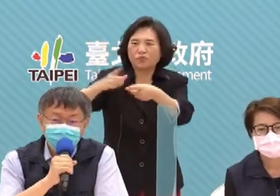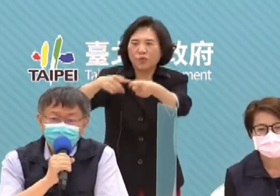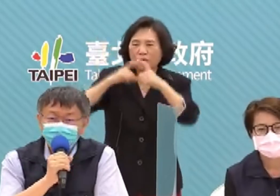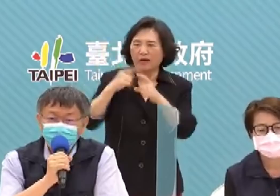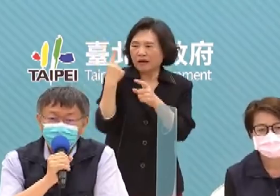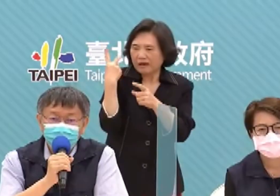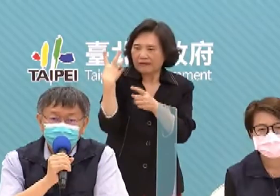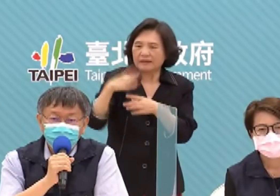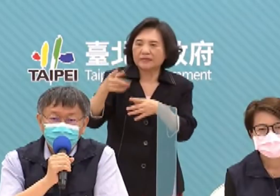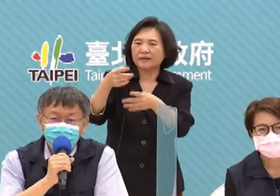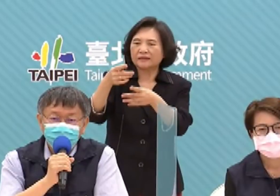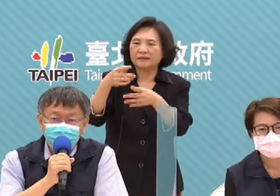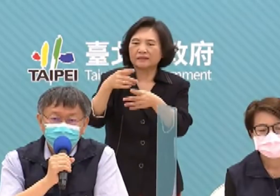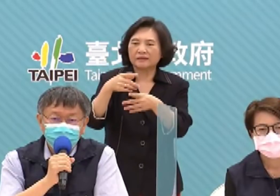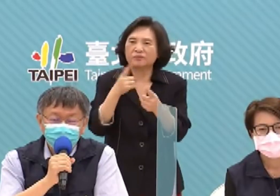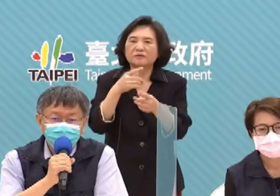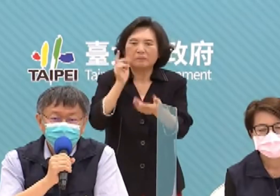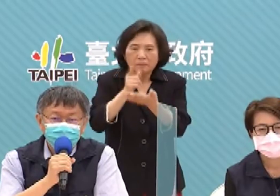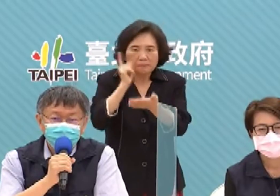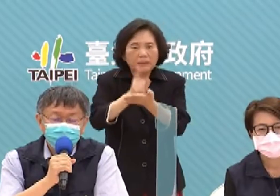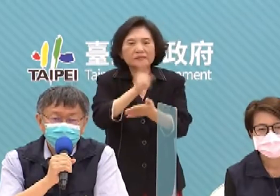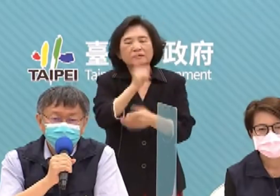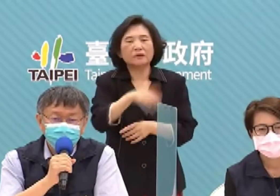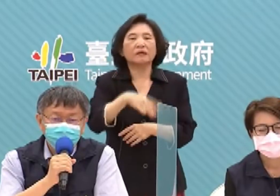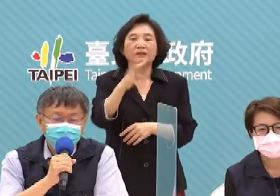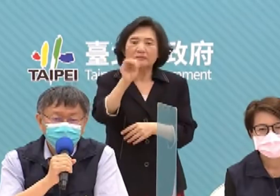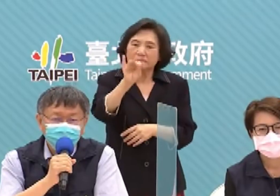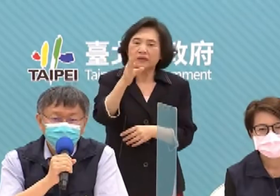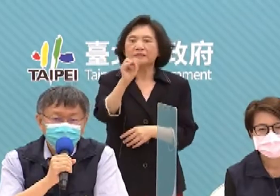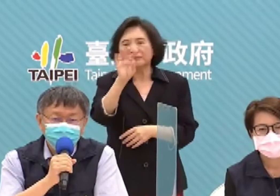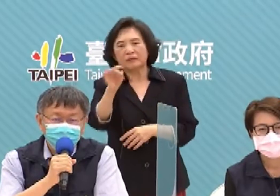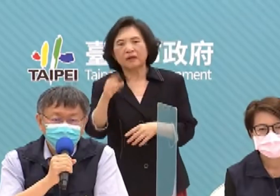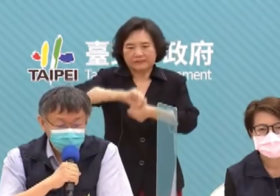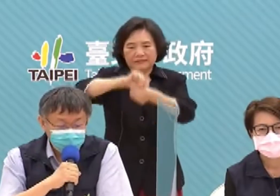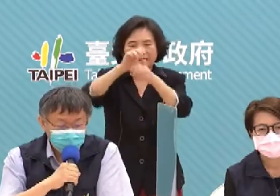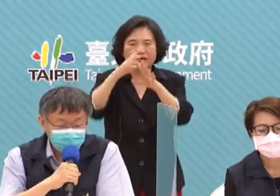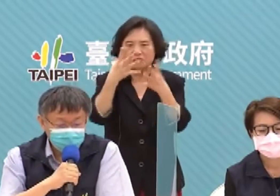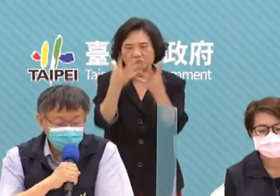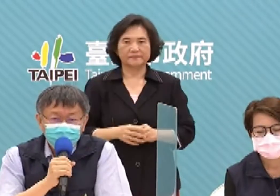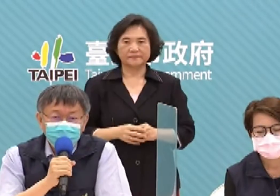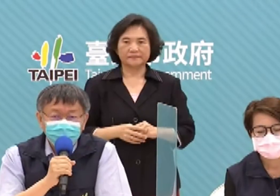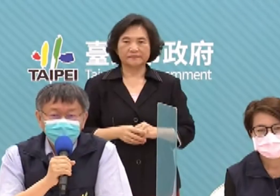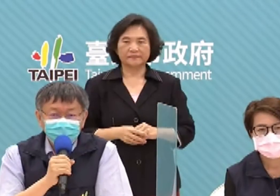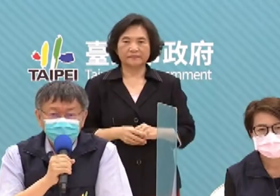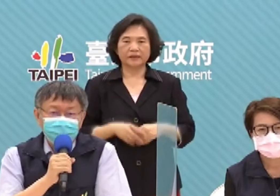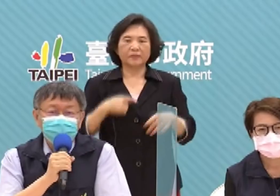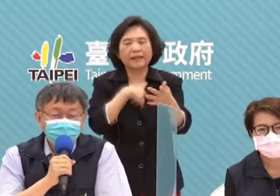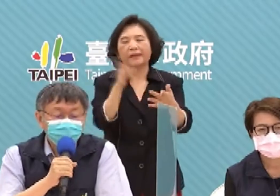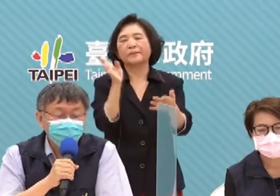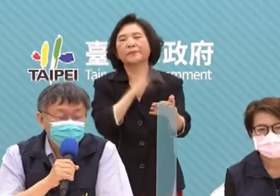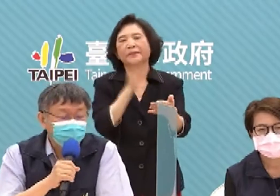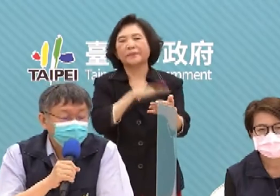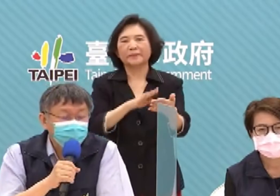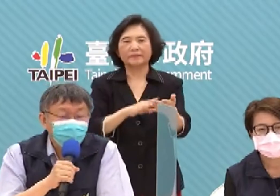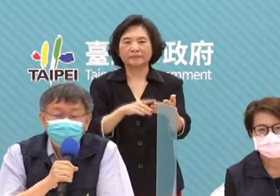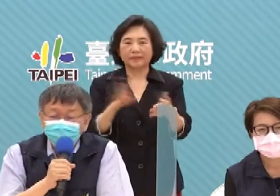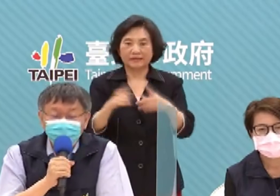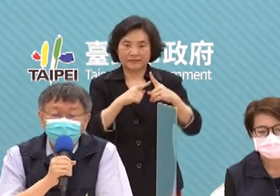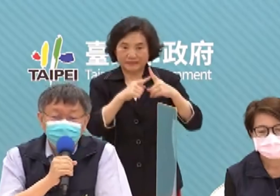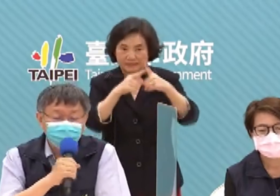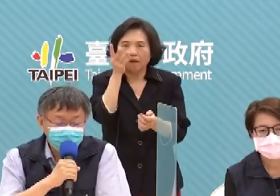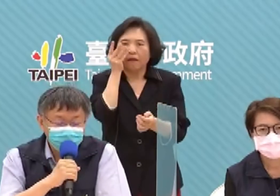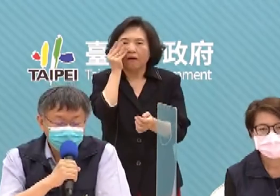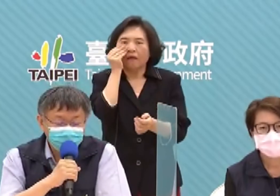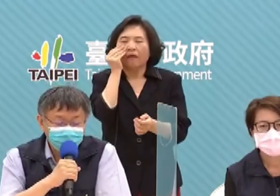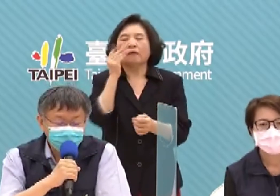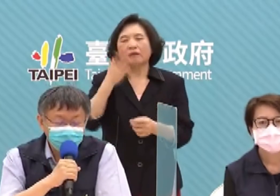天前开始，不是都每天报好几百，这个数字在短期内只会增加不会减少。所以这样的哦，不用看数字，到现场去看就